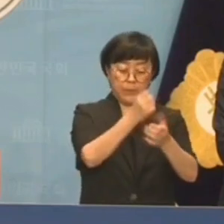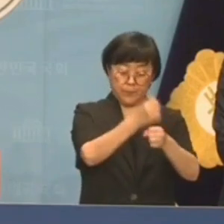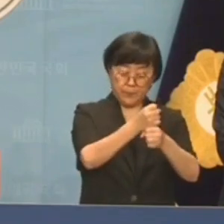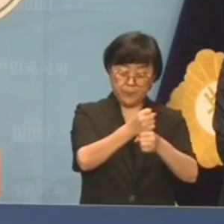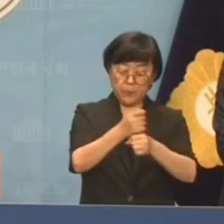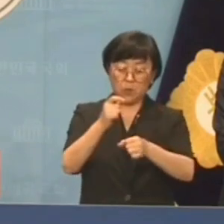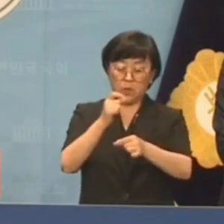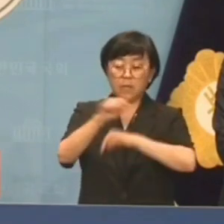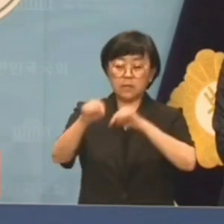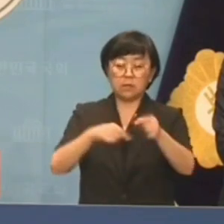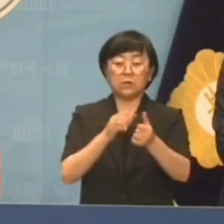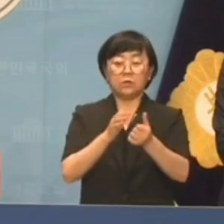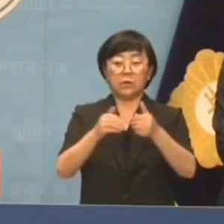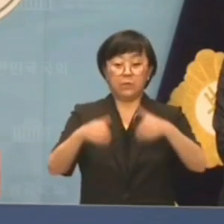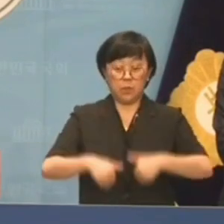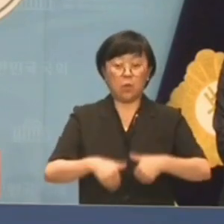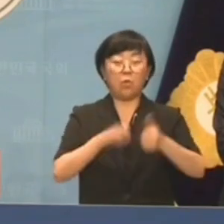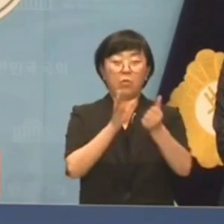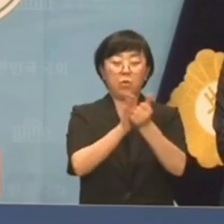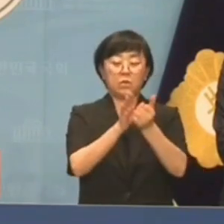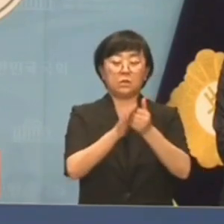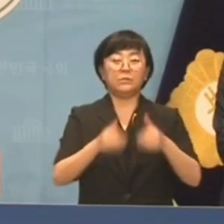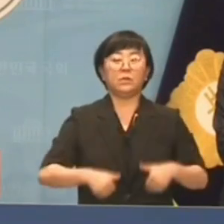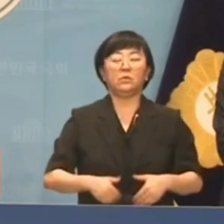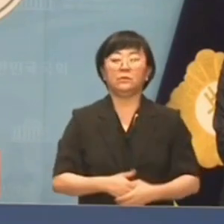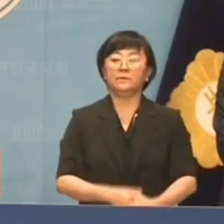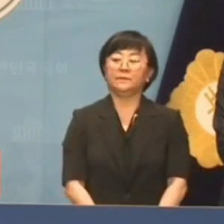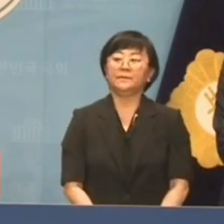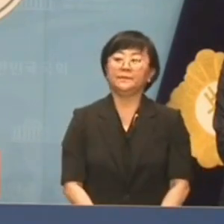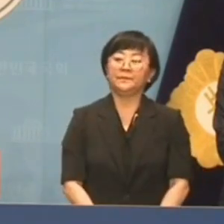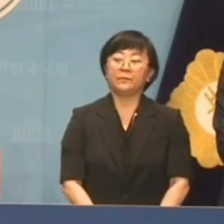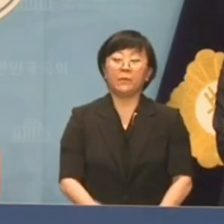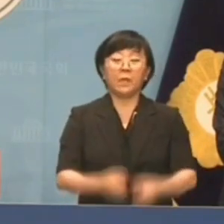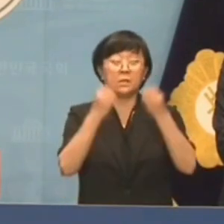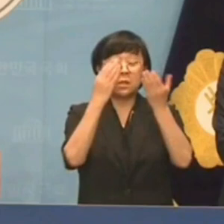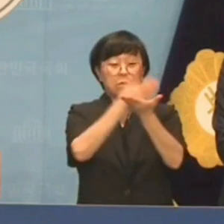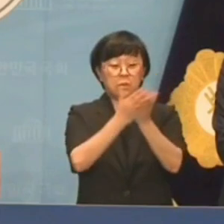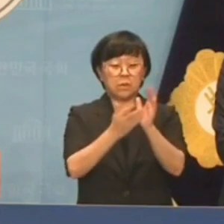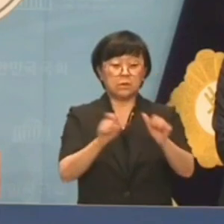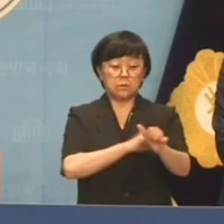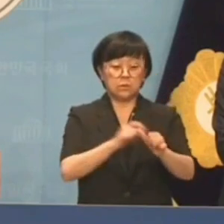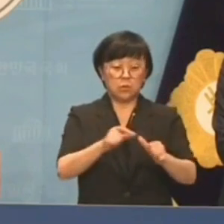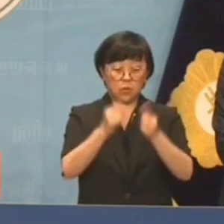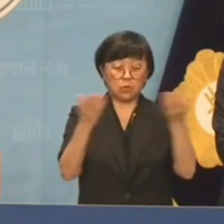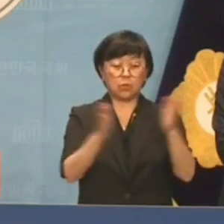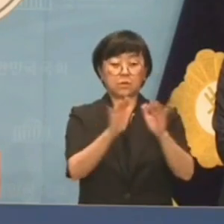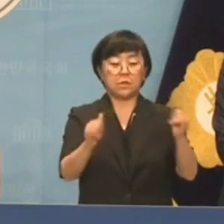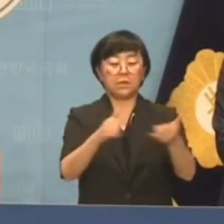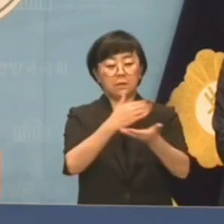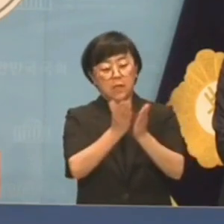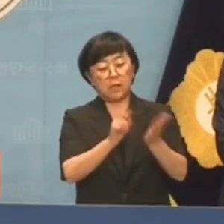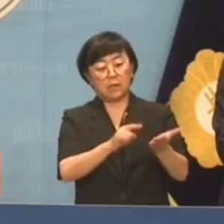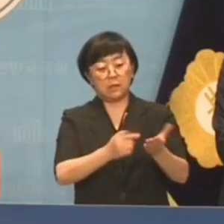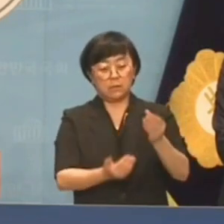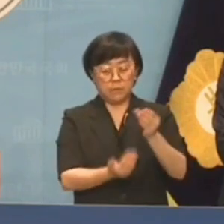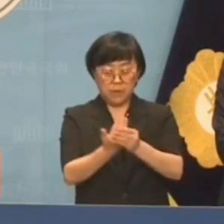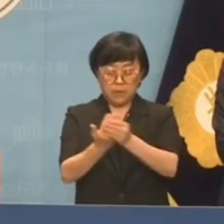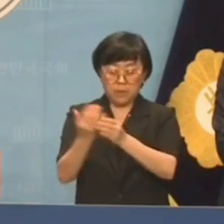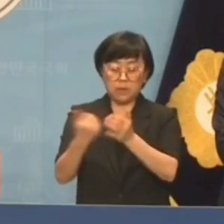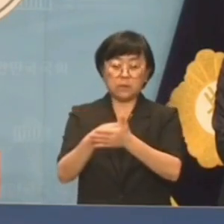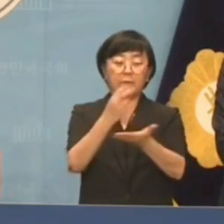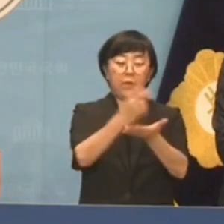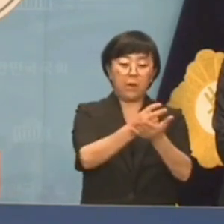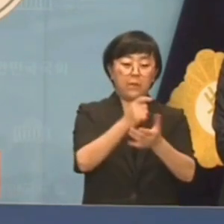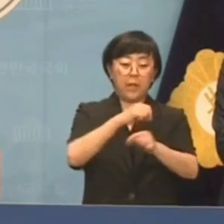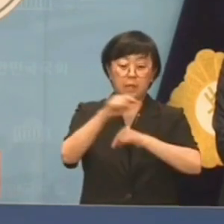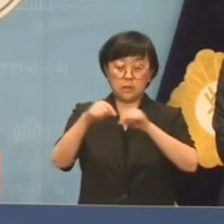통해 필요적으로 보장되도록 해야 한다. 새로운 유형의 특고 노동자가 다양하게 등장하면서 일일이